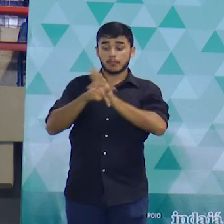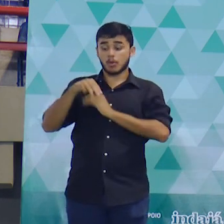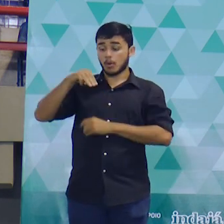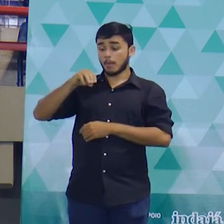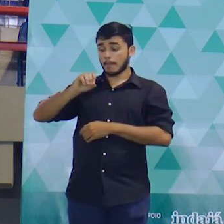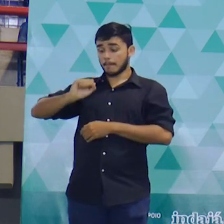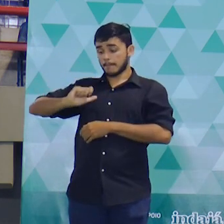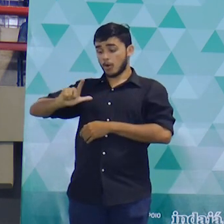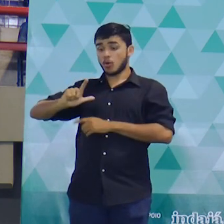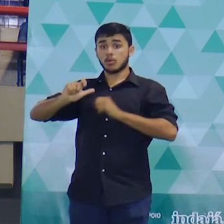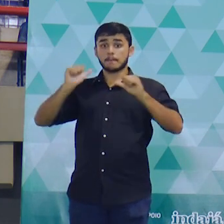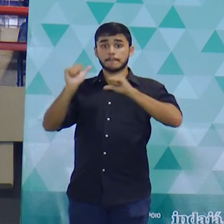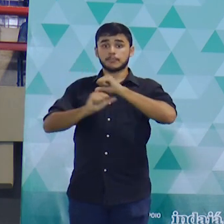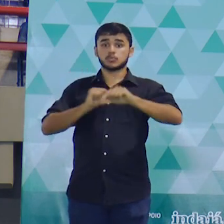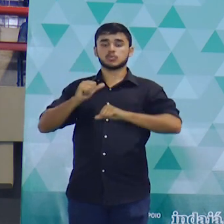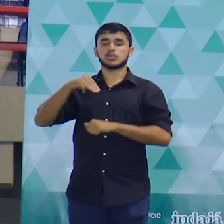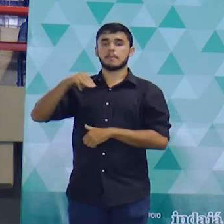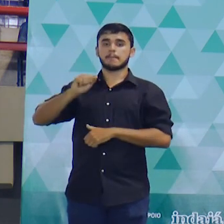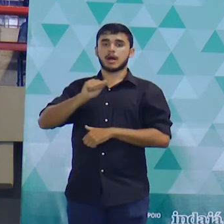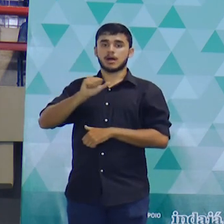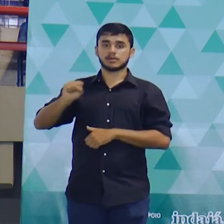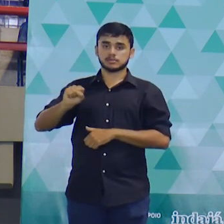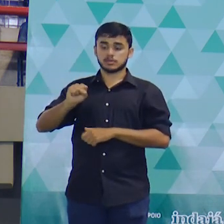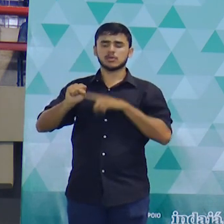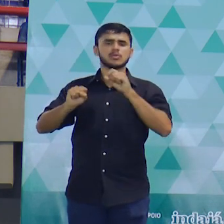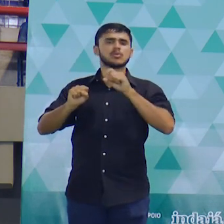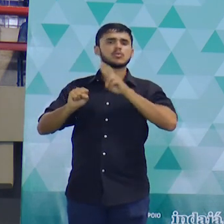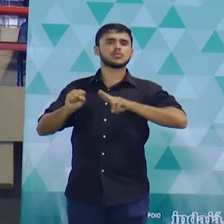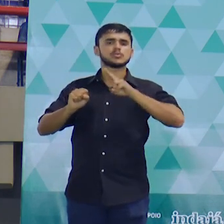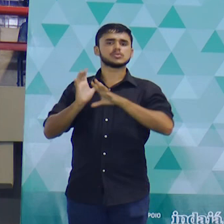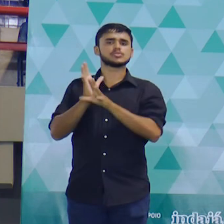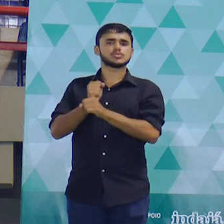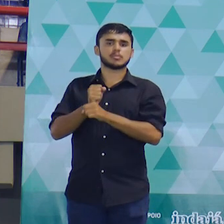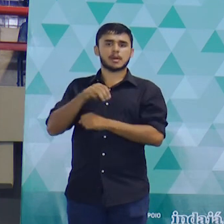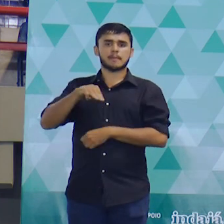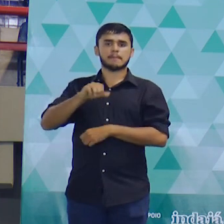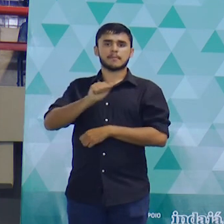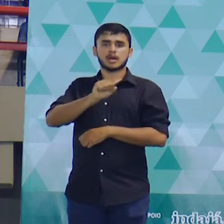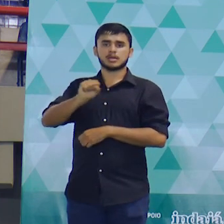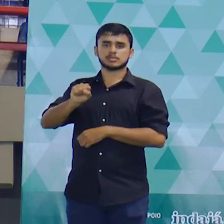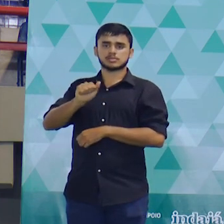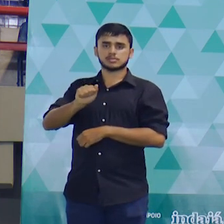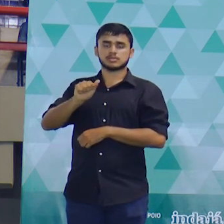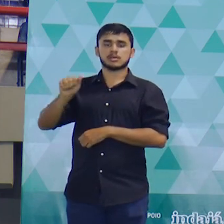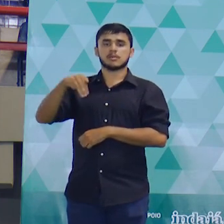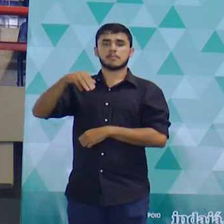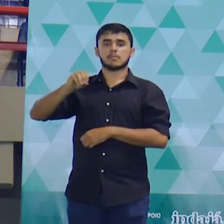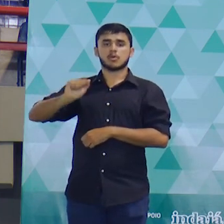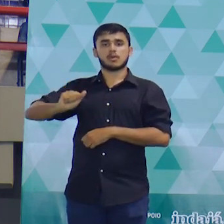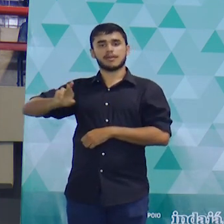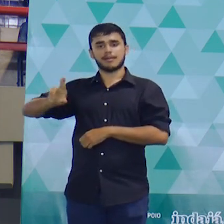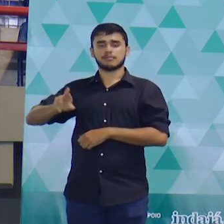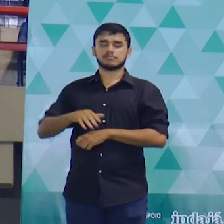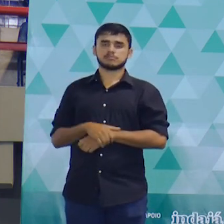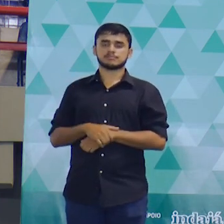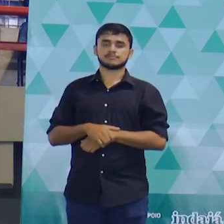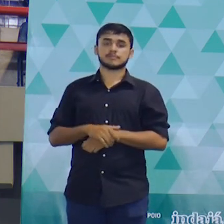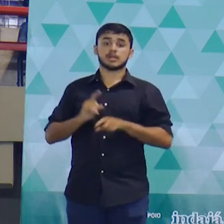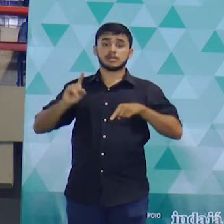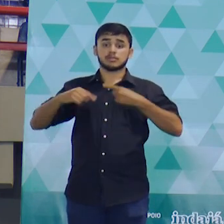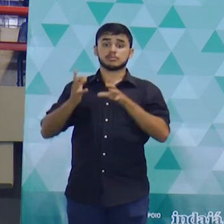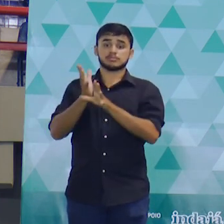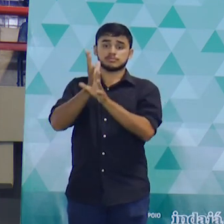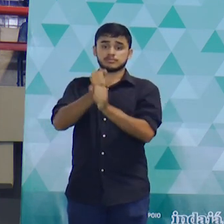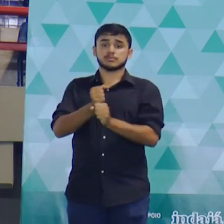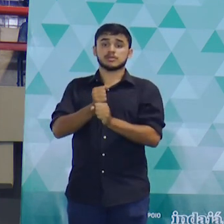Transforma o mol para massa, através da massa molar, e depois estabeleça a relação final. Se você seguir